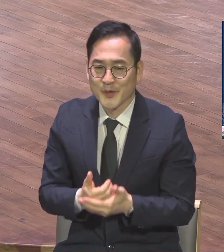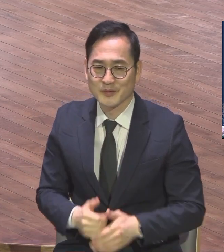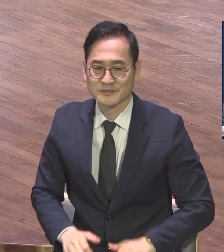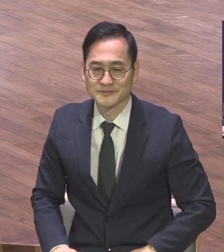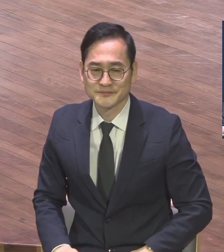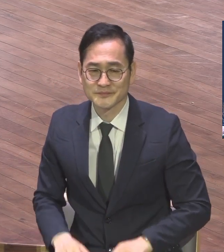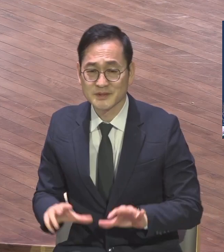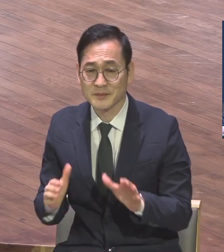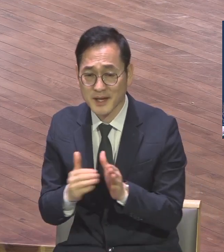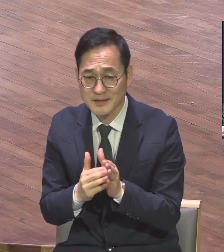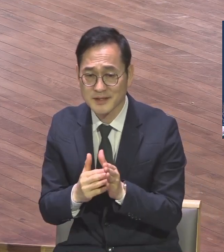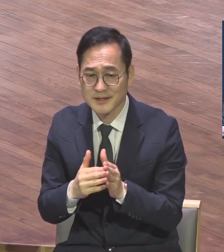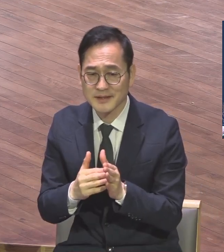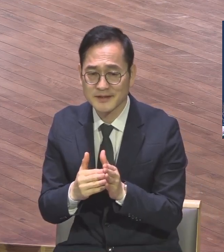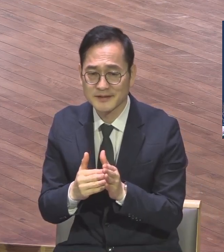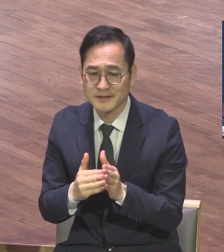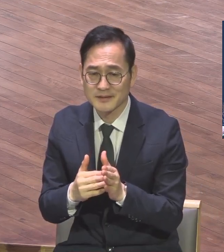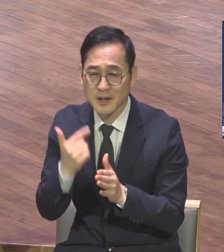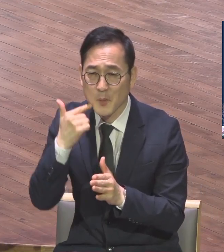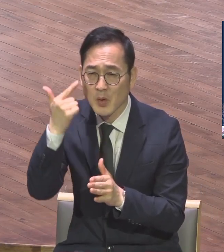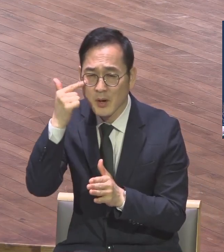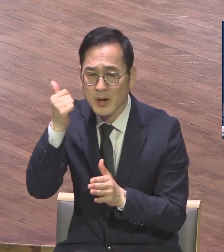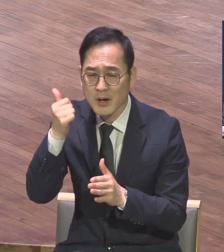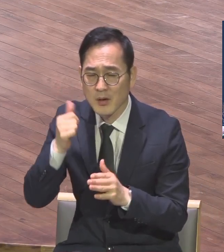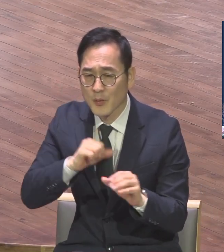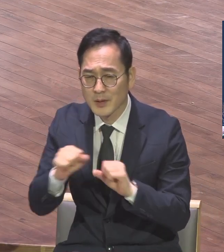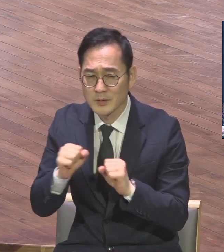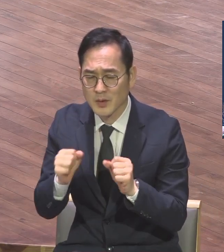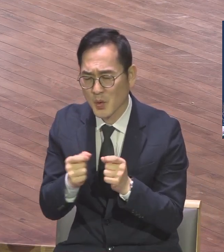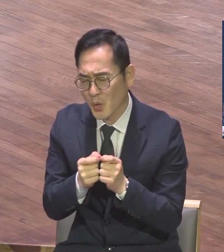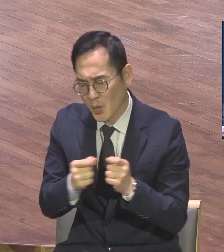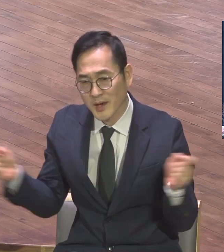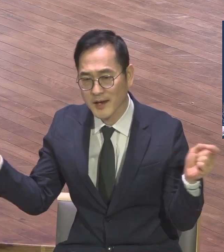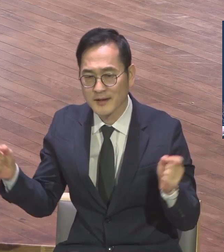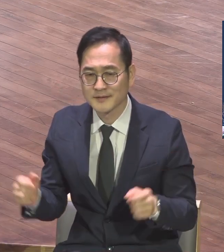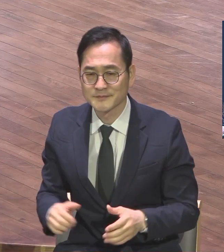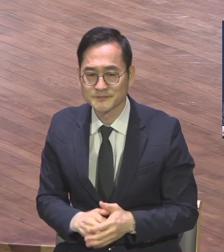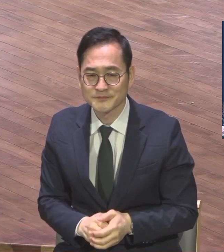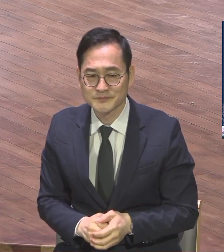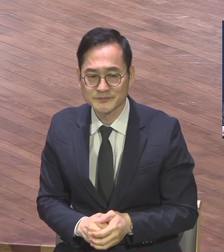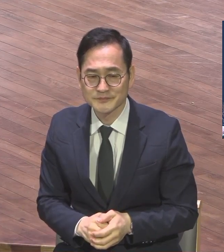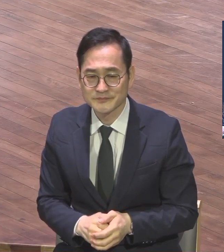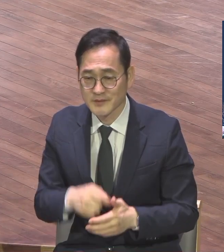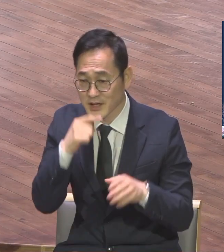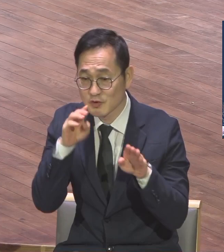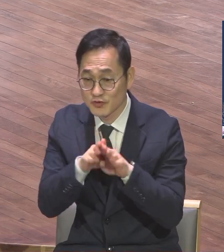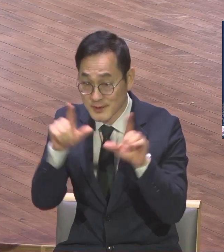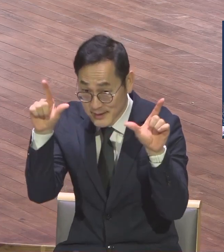오랫동안 목회를 해온 목사로서 주일 강단을